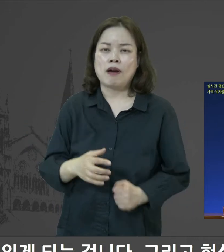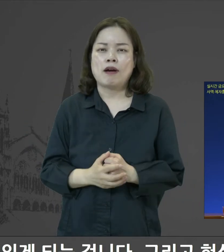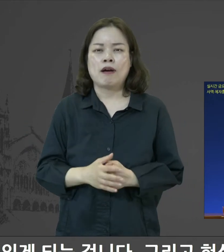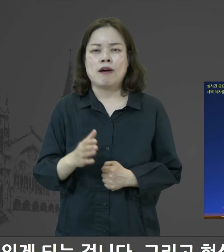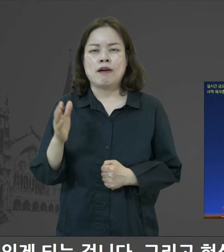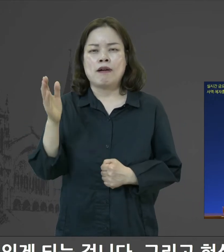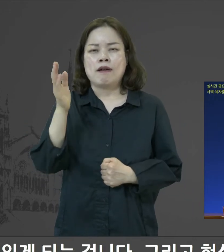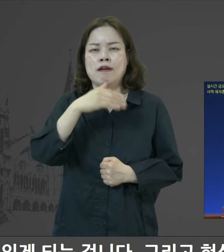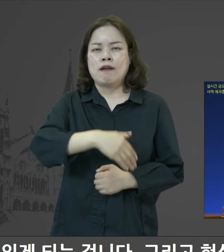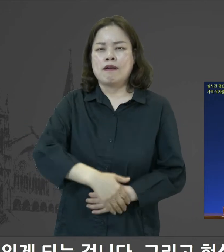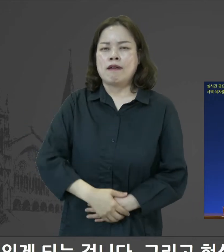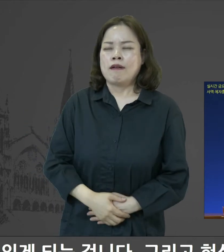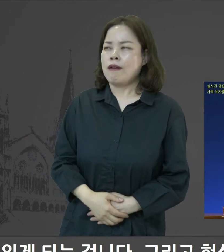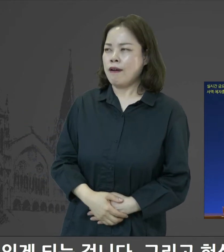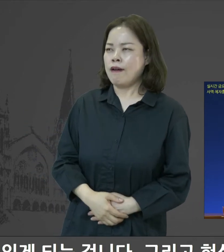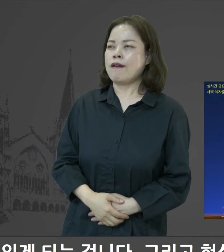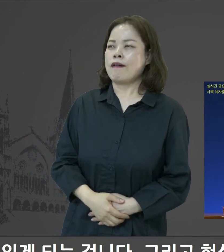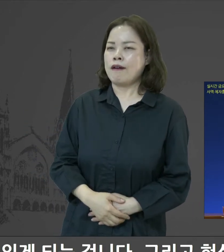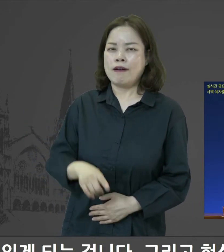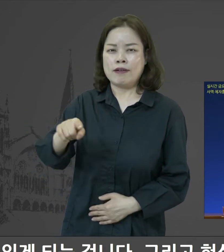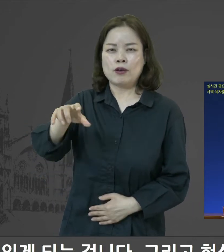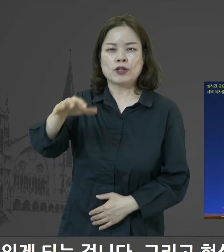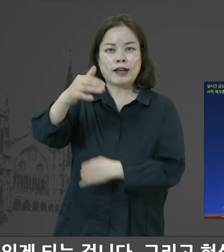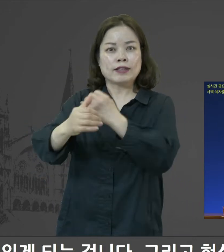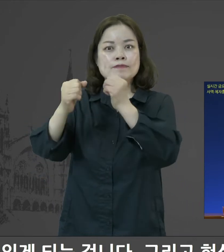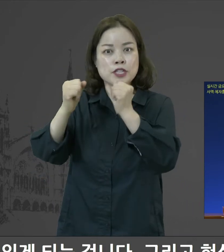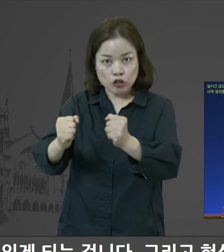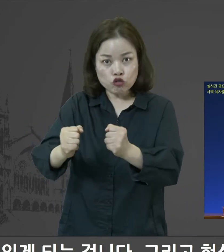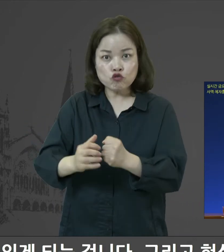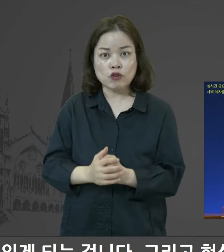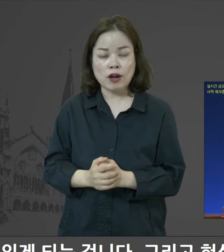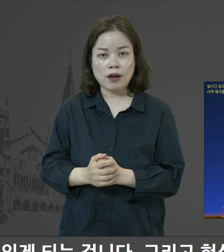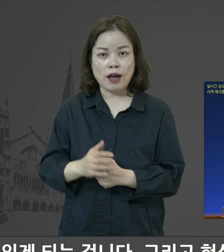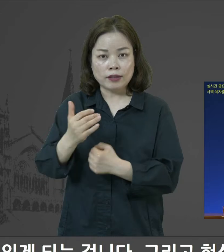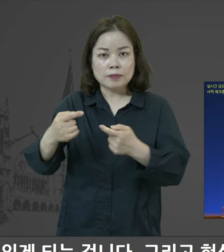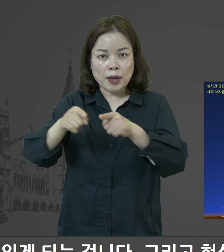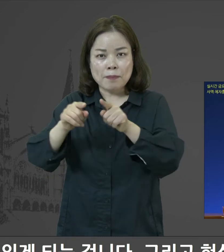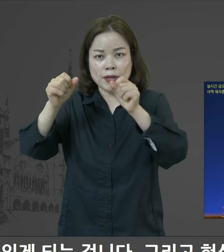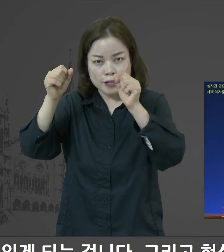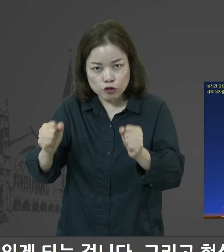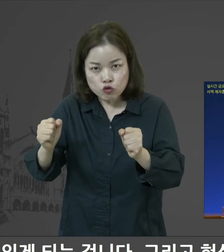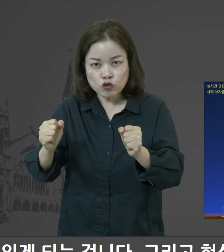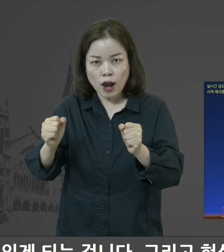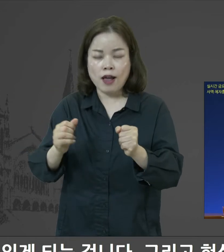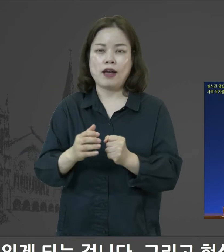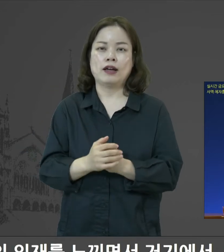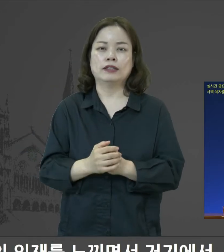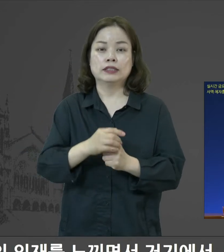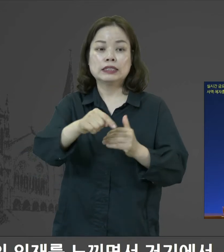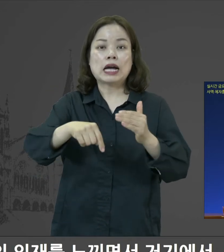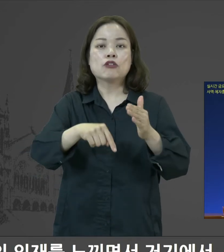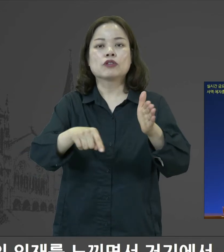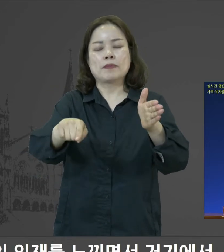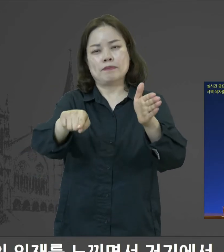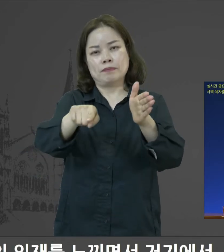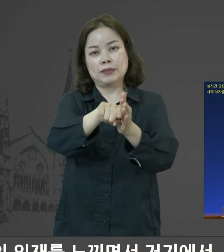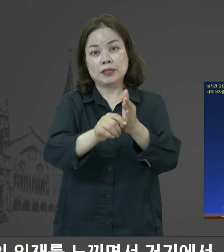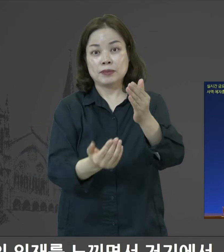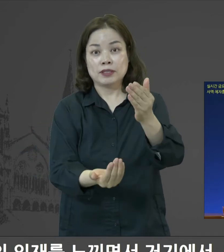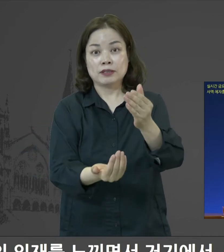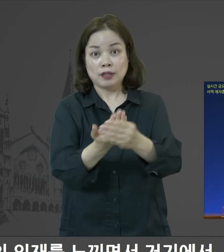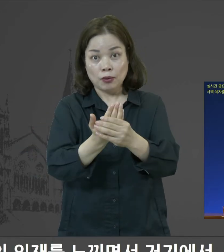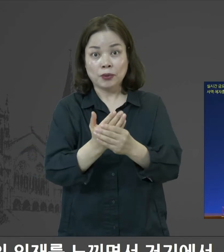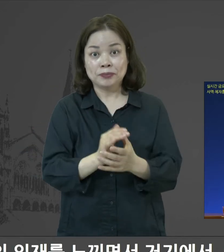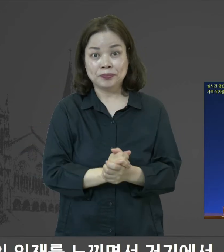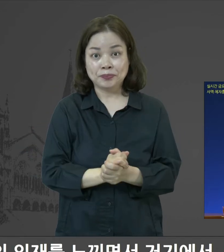야, 여기 하나님이 계시구나, 여기 하나님이 역사하시구나, 그 가운데 믿음이 생기는 거죠.